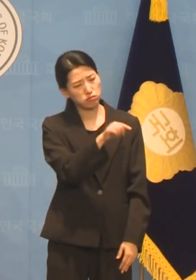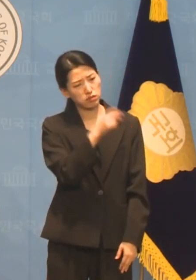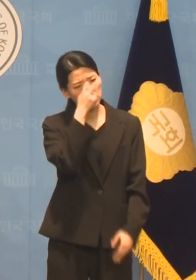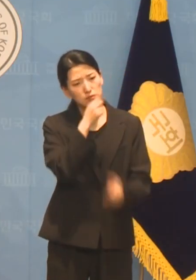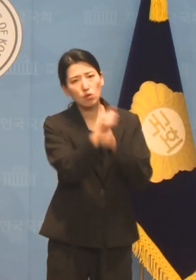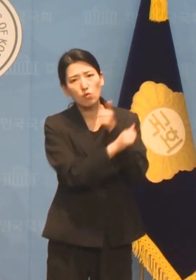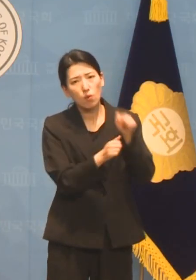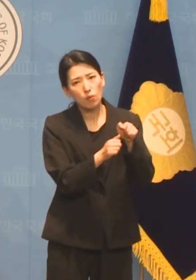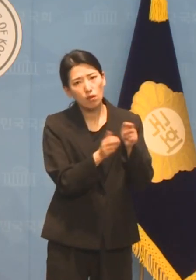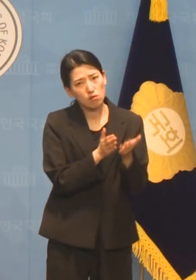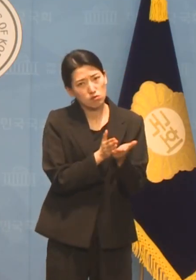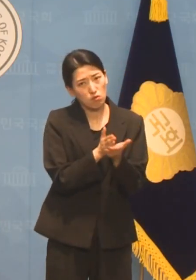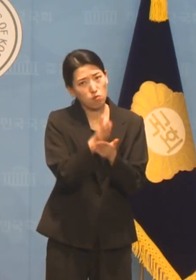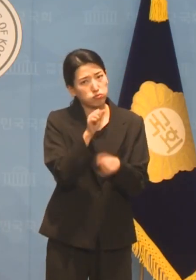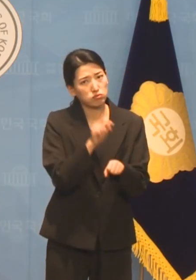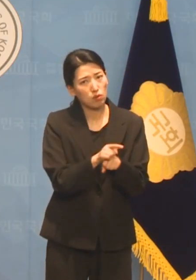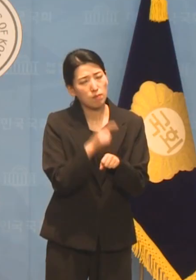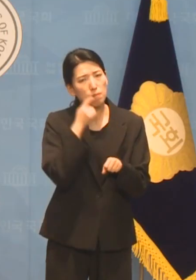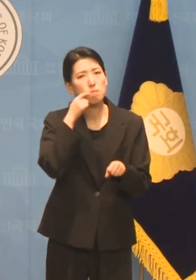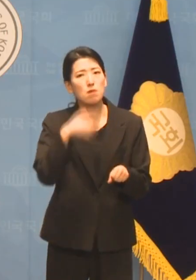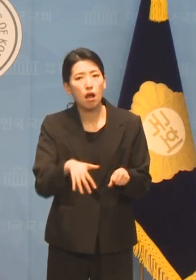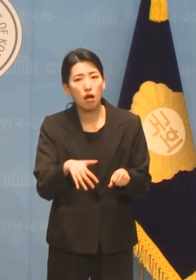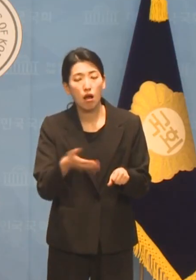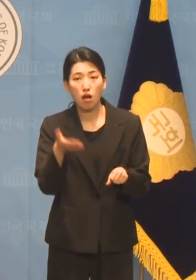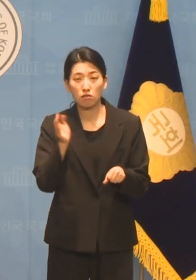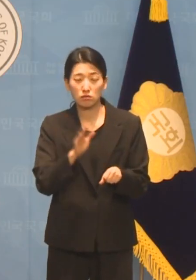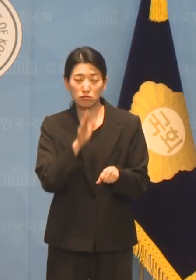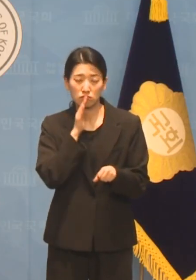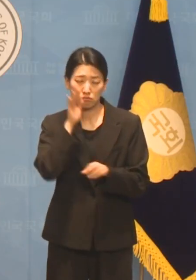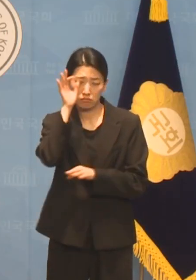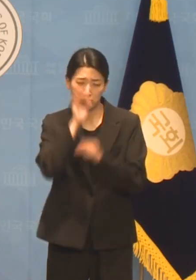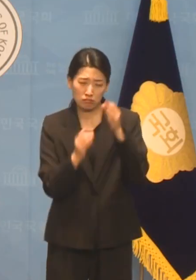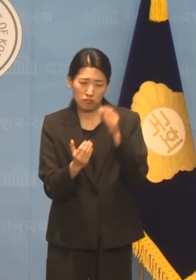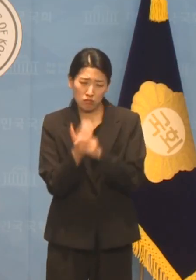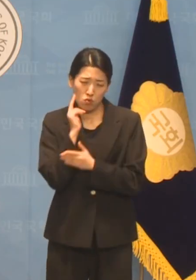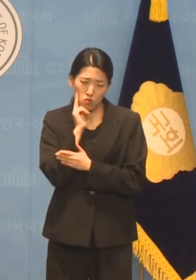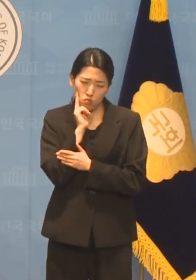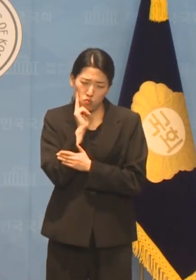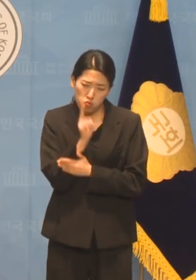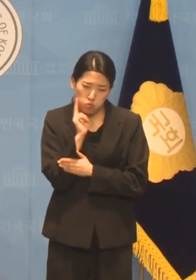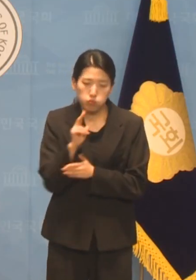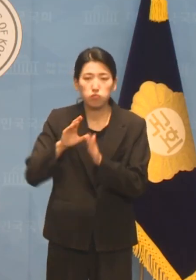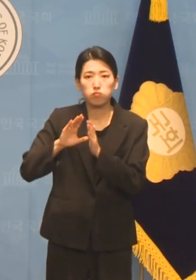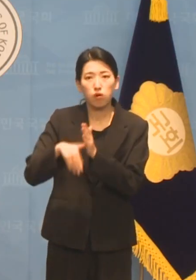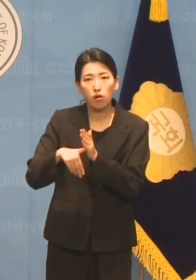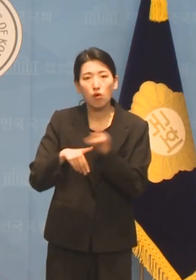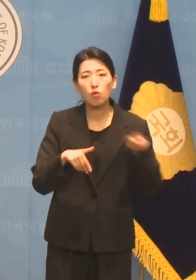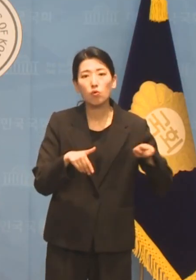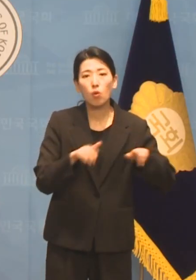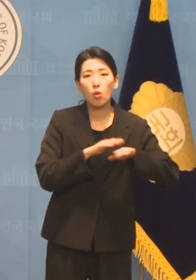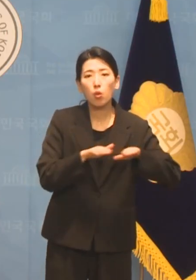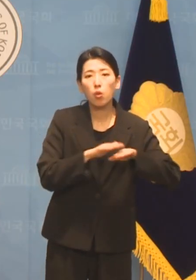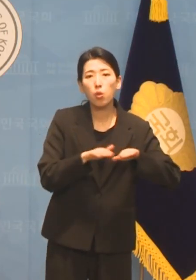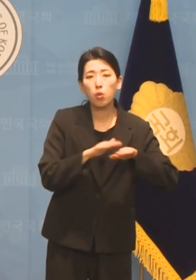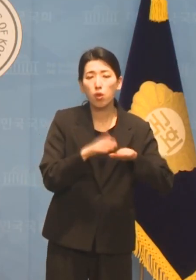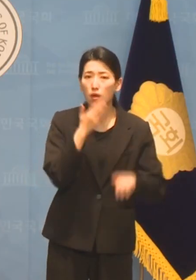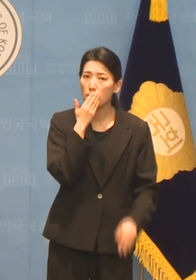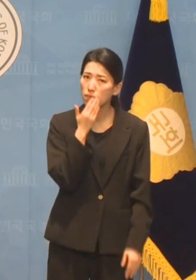부족한 심의위가 중대 과실을 판별하는 것으로 의료사고를 제대로 처리할 수 있을까